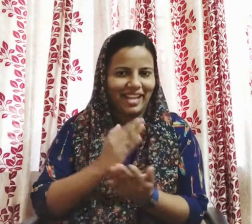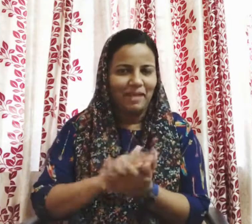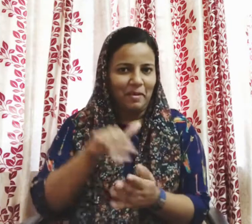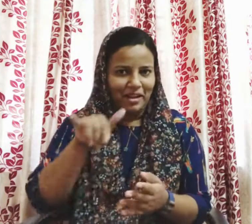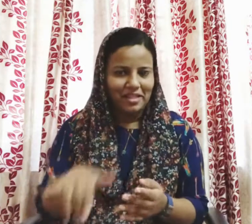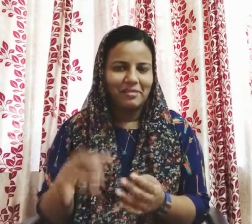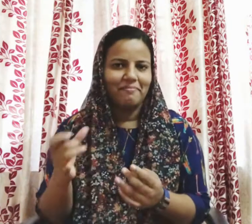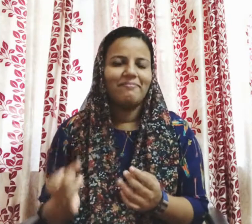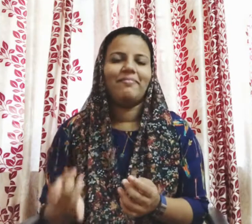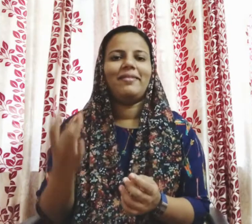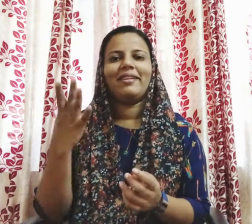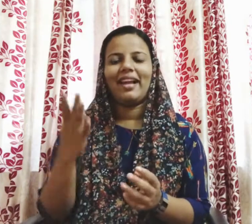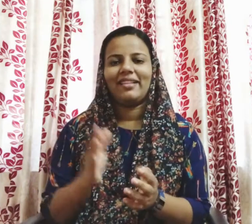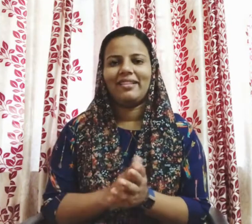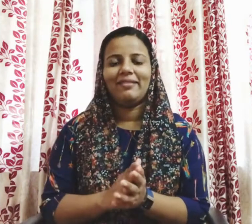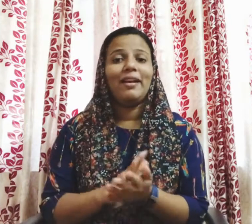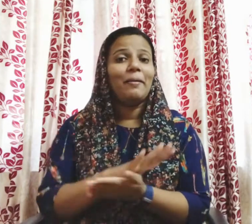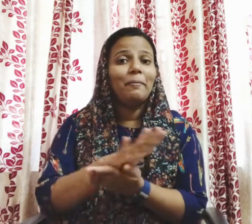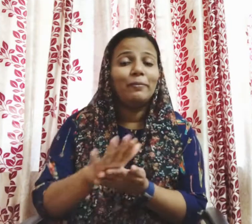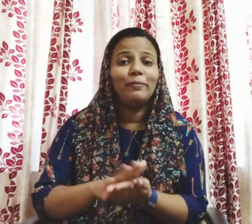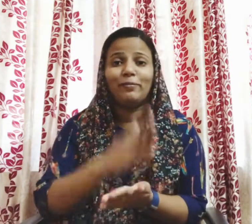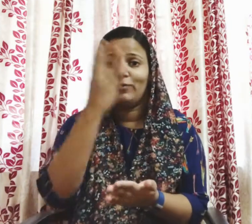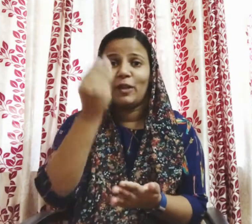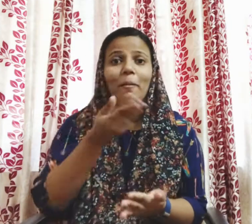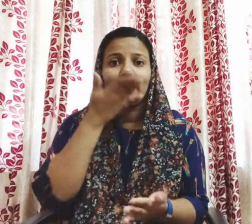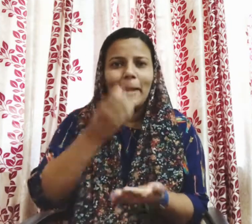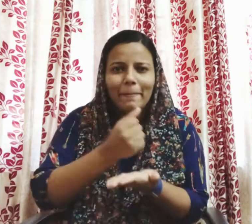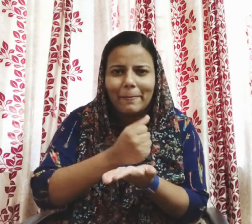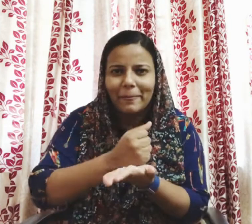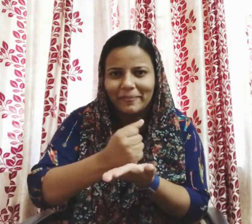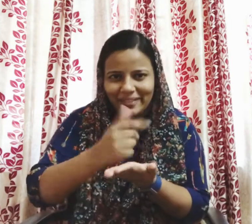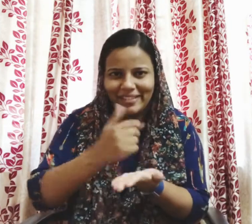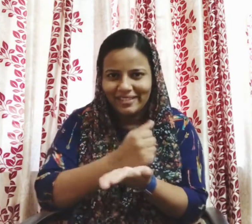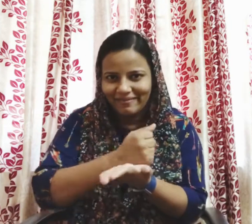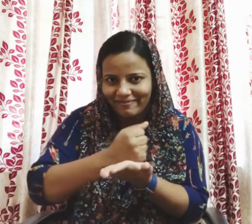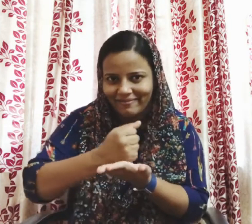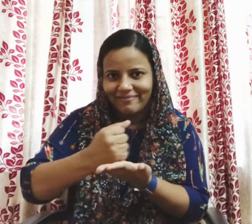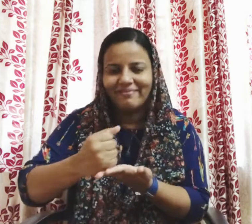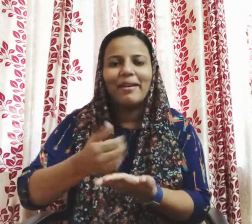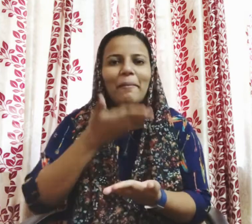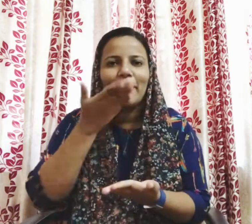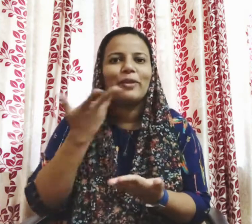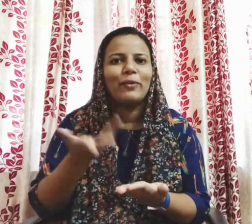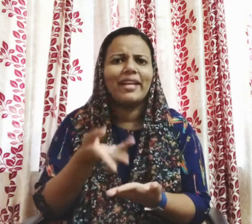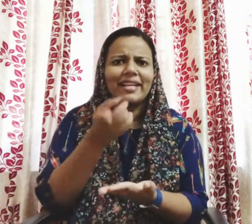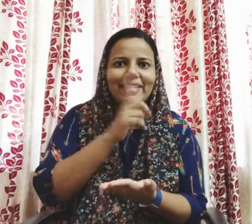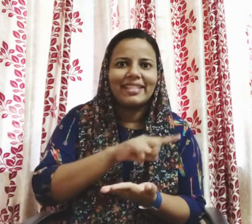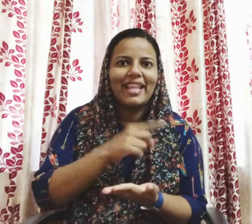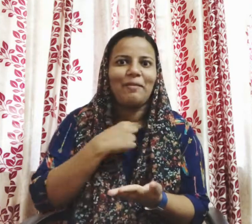ഇന്ന് പ്രഭാതത്തിൽ പ്രിയപ്പെട്ടവരെ, ദൈവാത്മാവ് നമ്മളെ പഠിപ്പിക്കുന്ന പ്രാക്ടിക്കൽ സന്ദേശമായത്, ഇന്നലെ നമ്മൾ